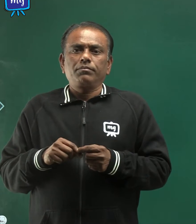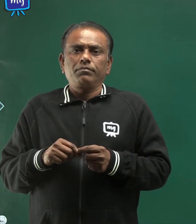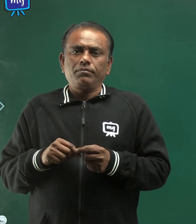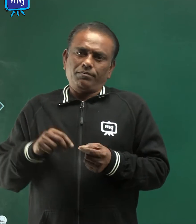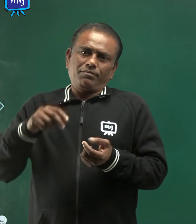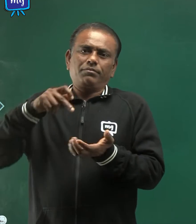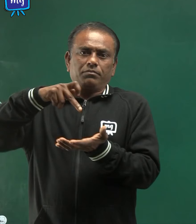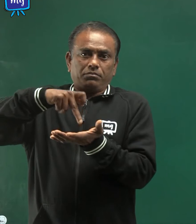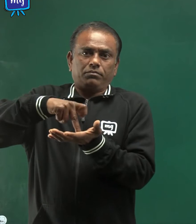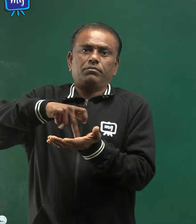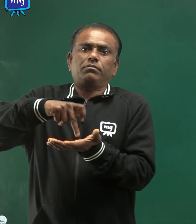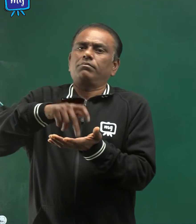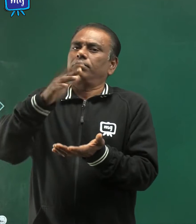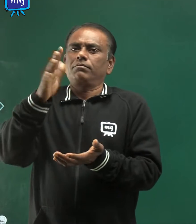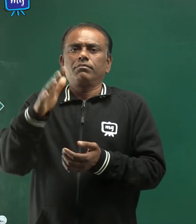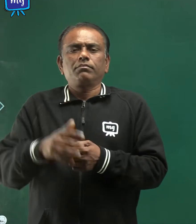स्थित ना हो।